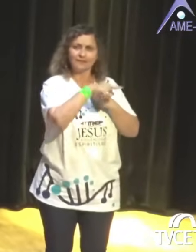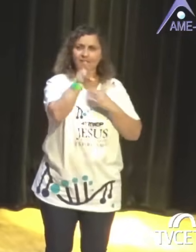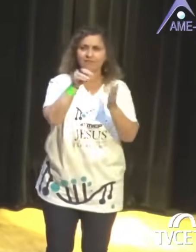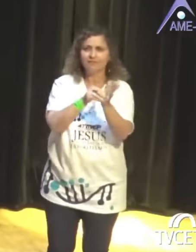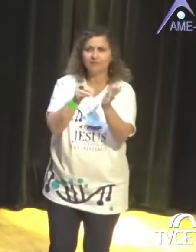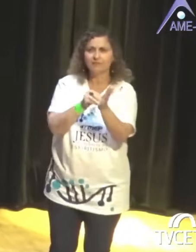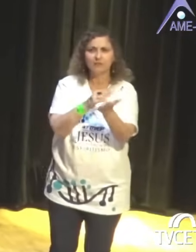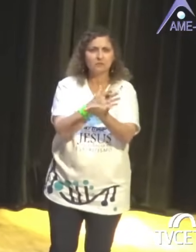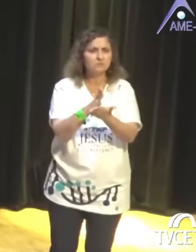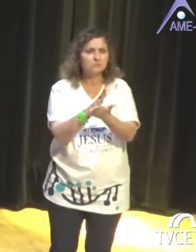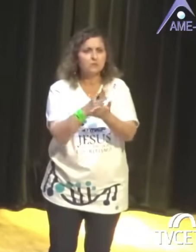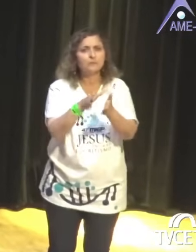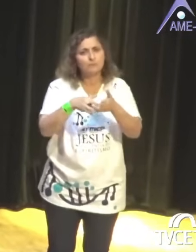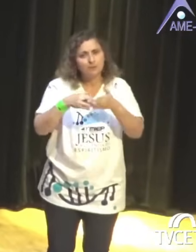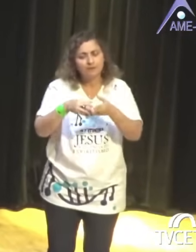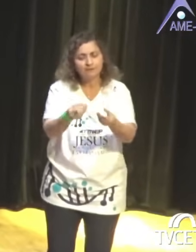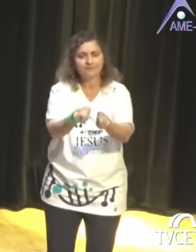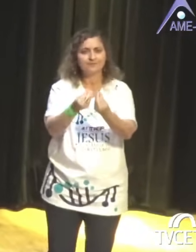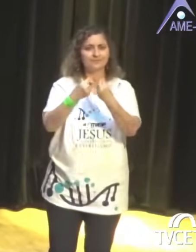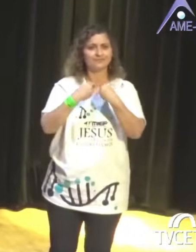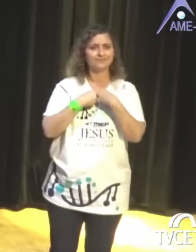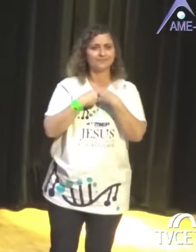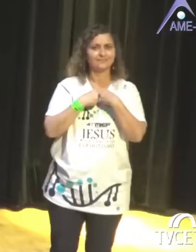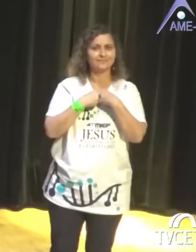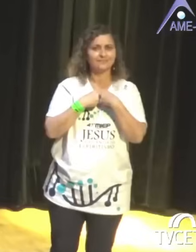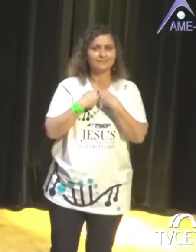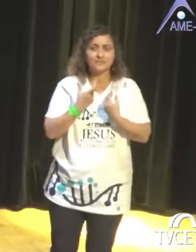reza tá doente